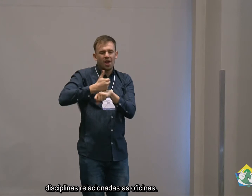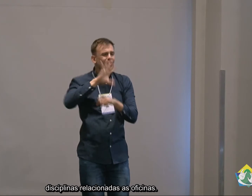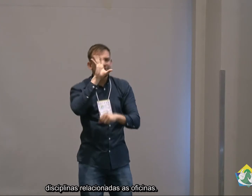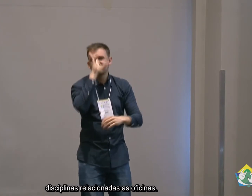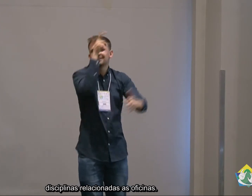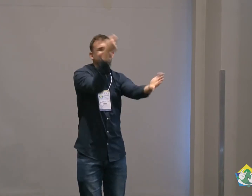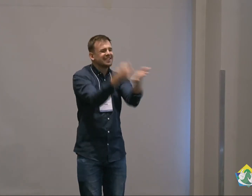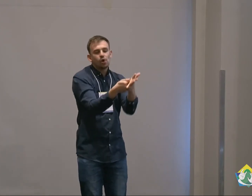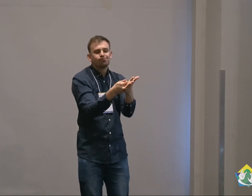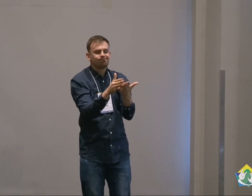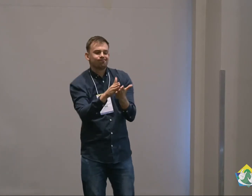também